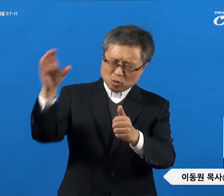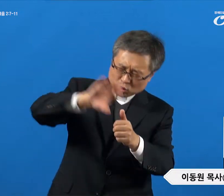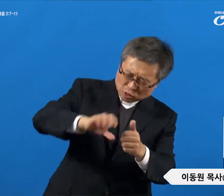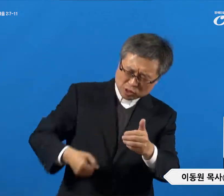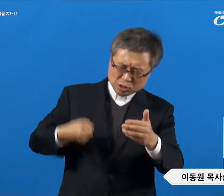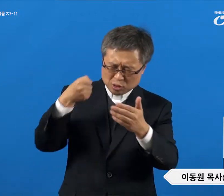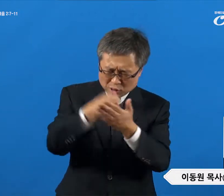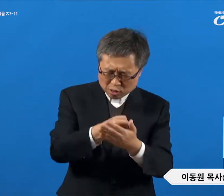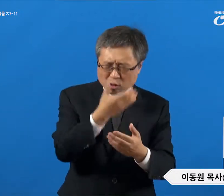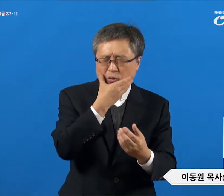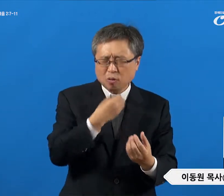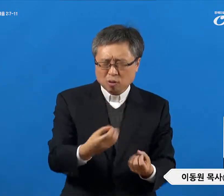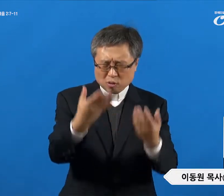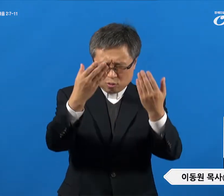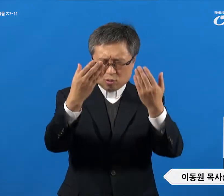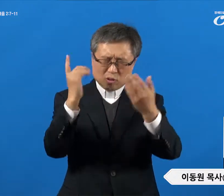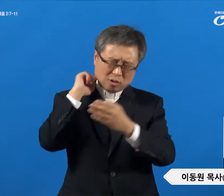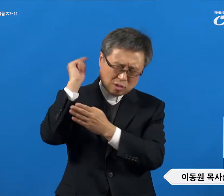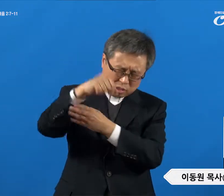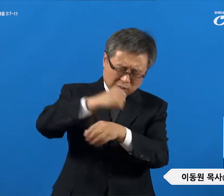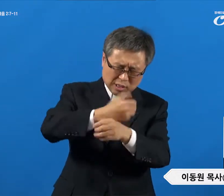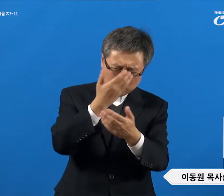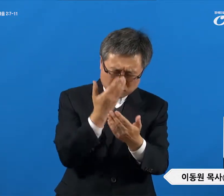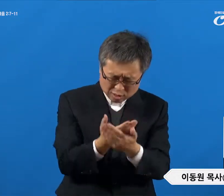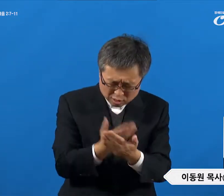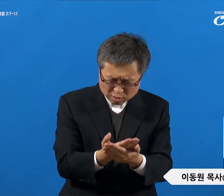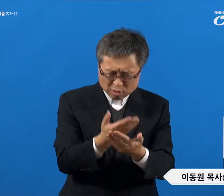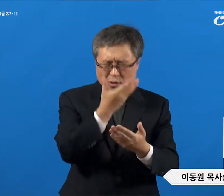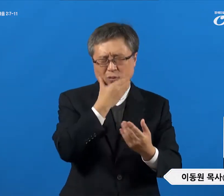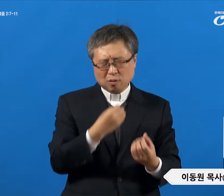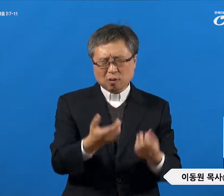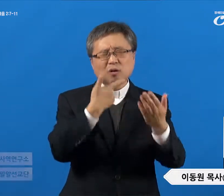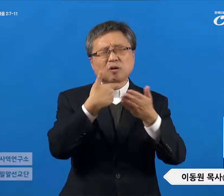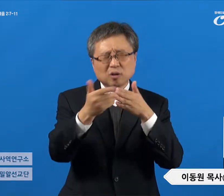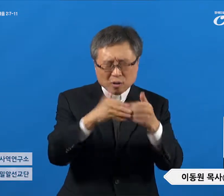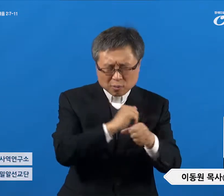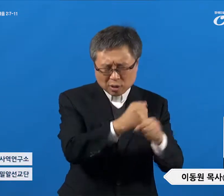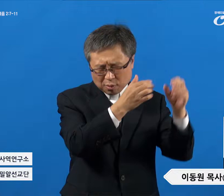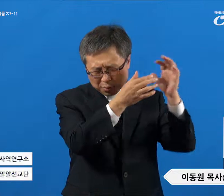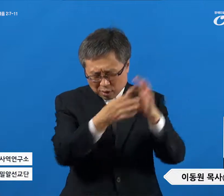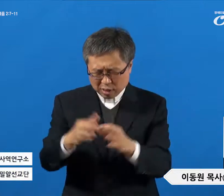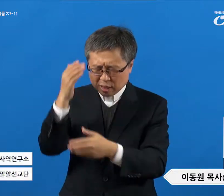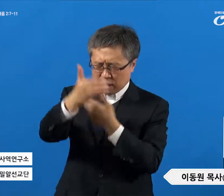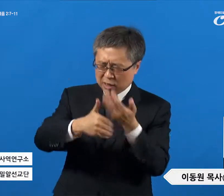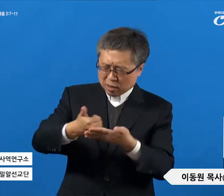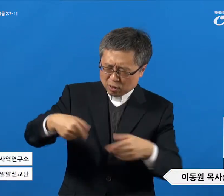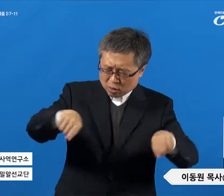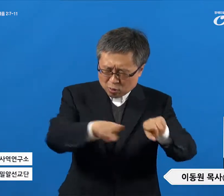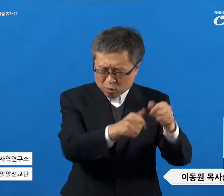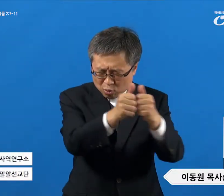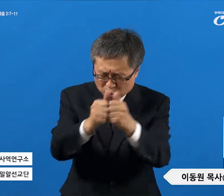그 축복을 부어주시옵소서. 그 축복을 경험하며 하나님과 더불어 동행하는 놀라운 삶을